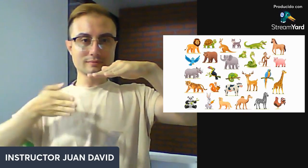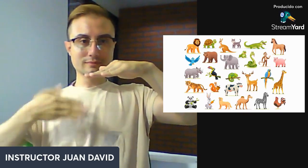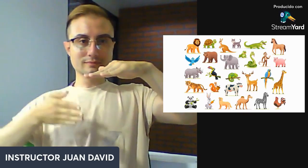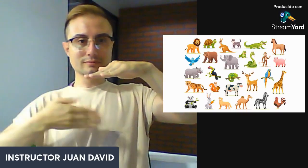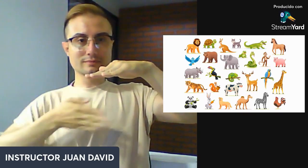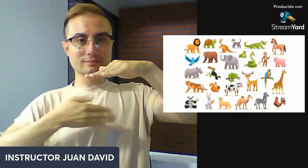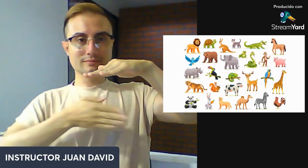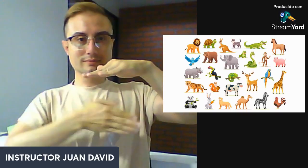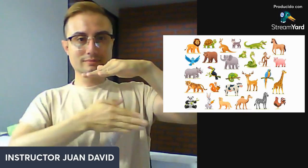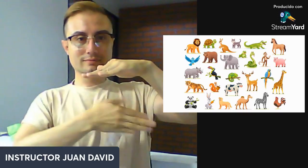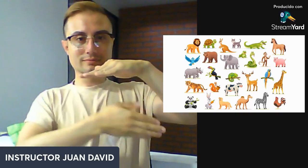Acuáticos.